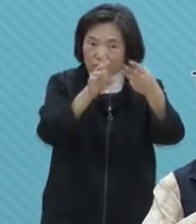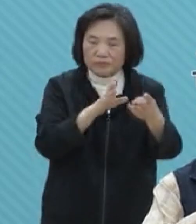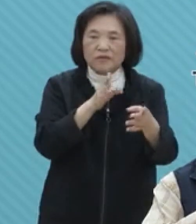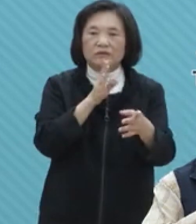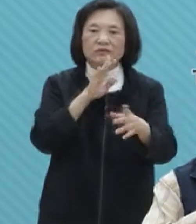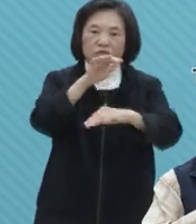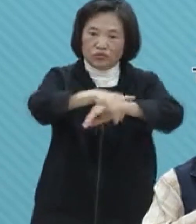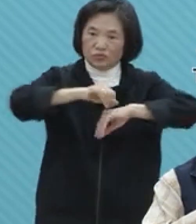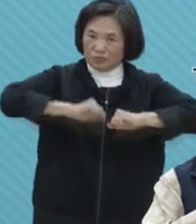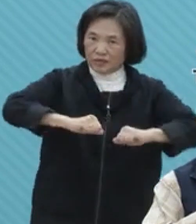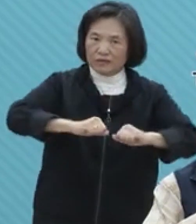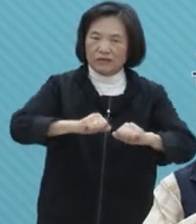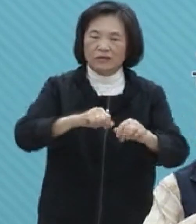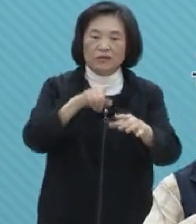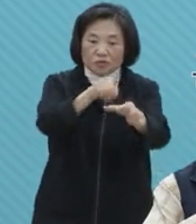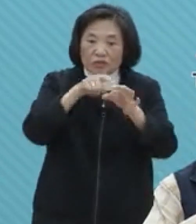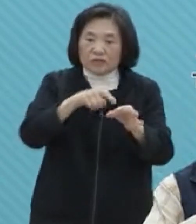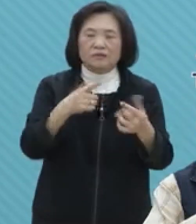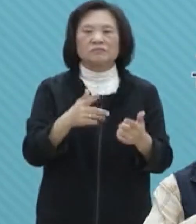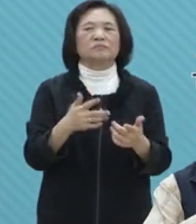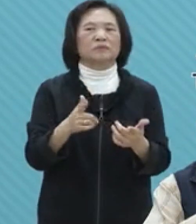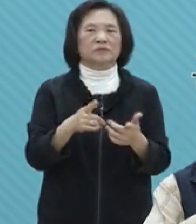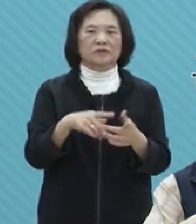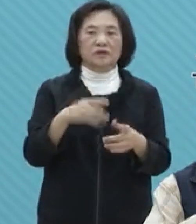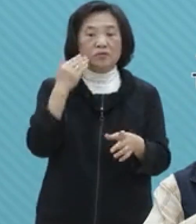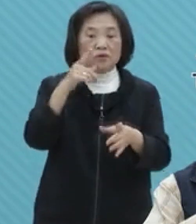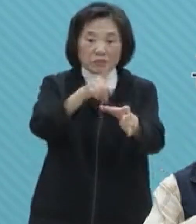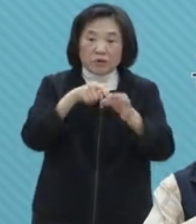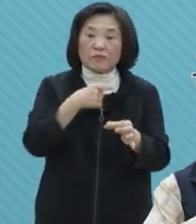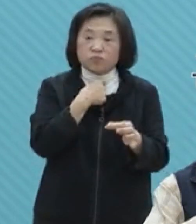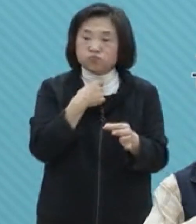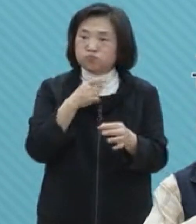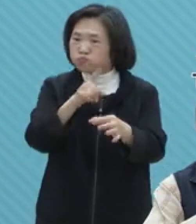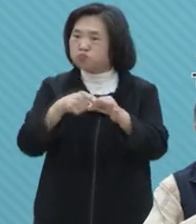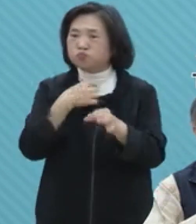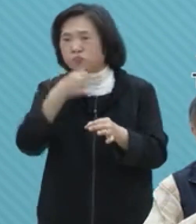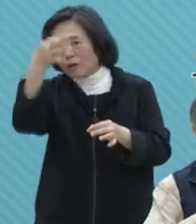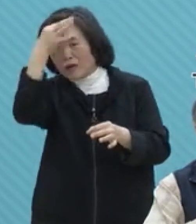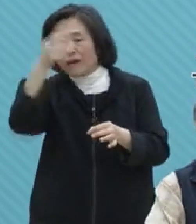钱的，所以真的要喜欢赚钱，不要去当医生啊，换个行业干就好了。